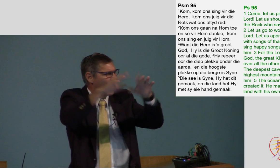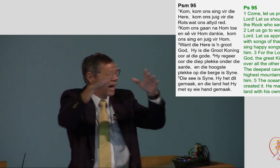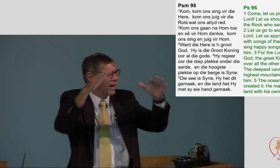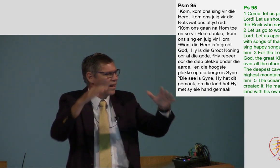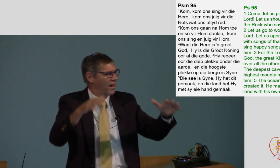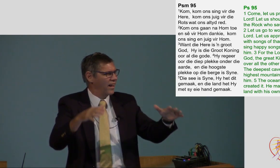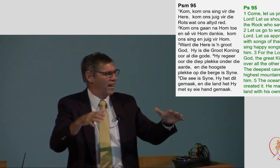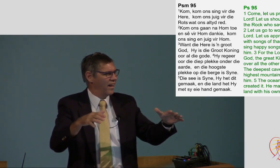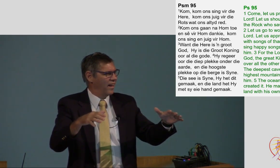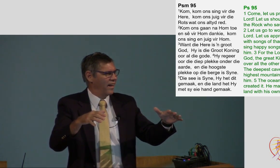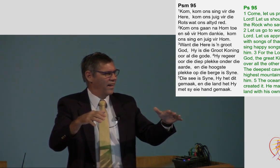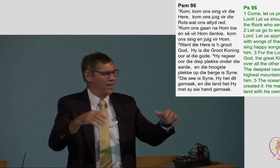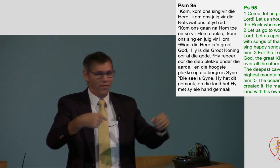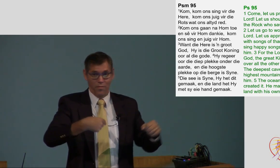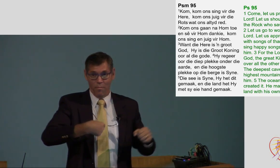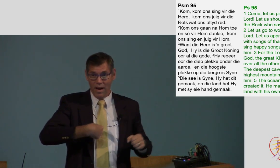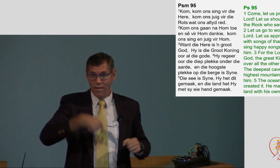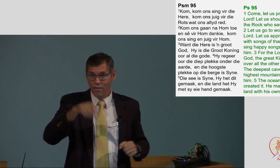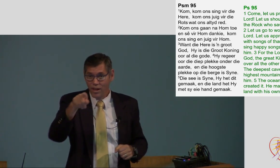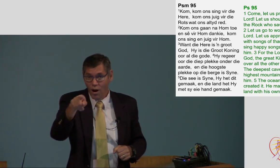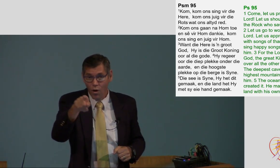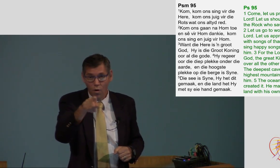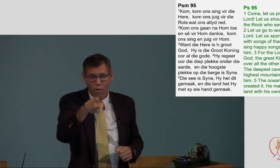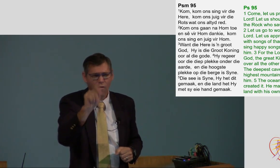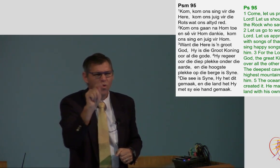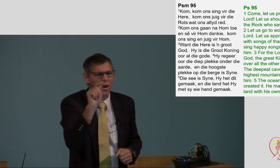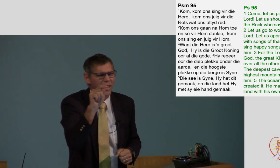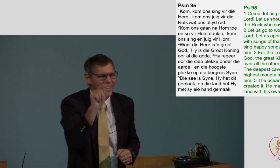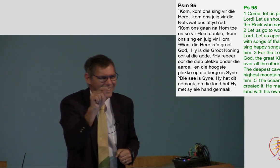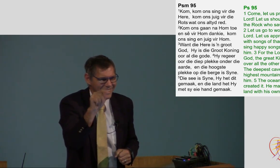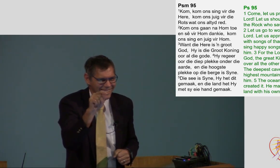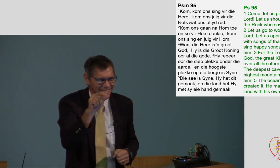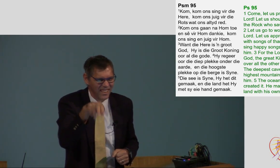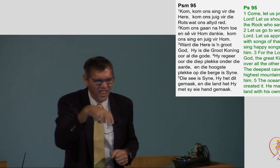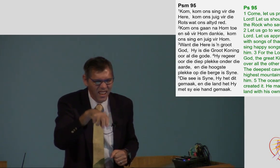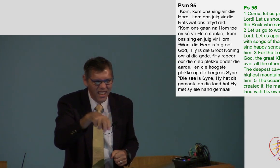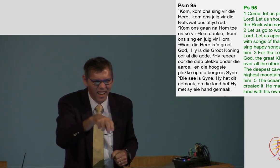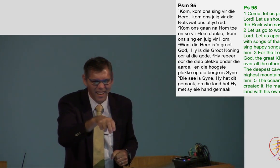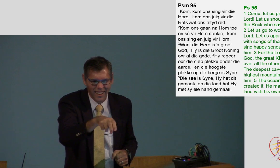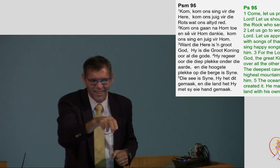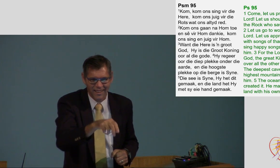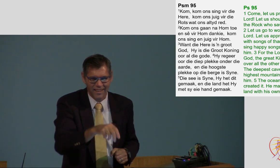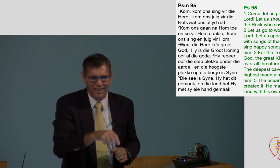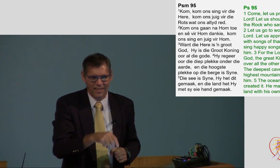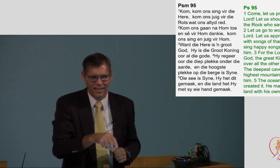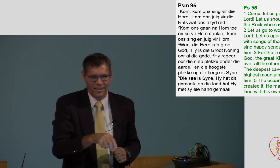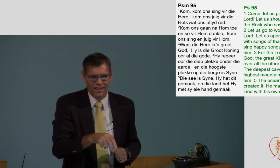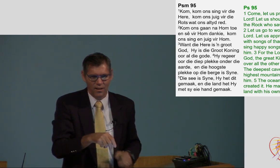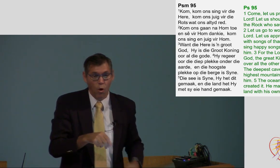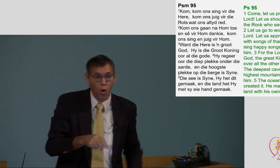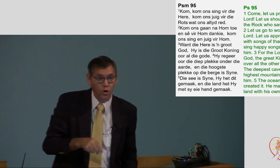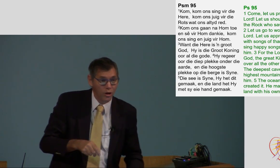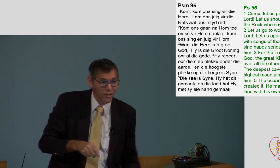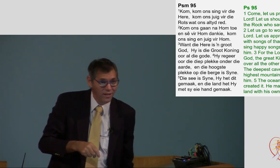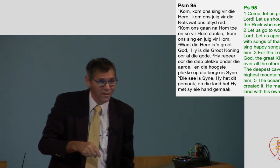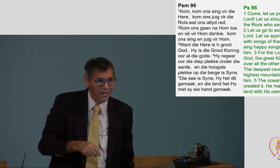berge, vir my, vir jou, voeltjies, diere, hond,